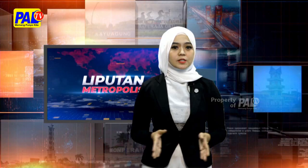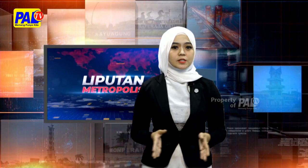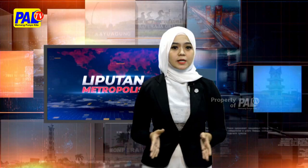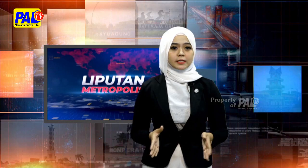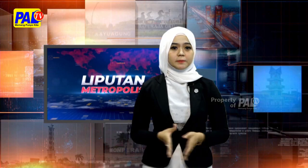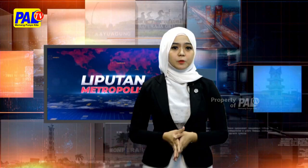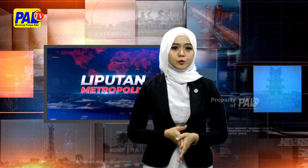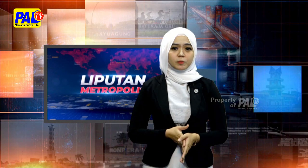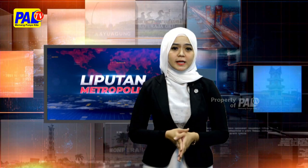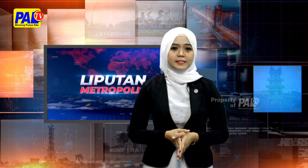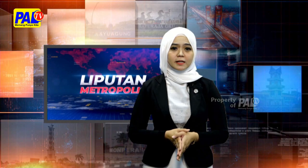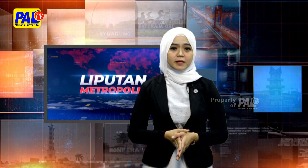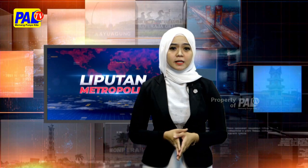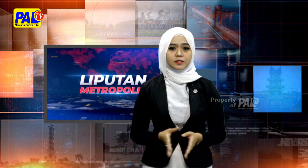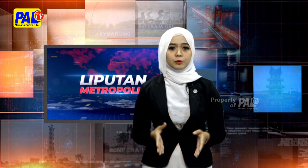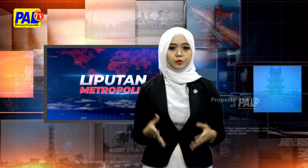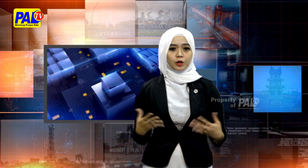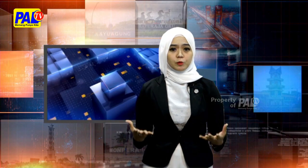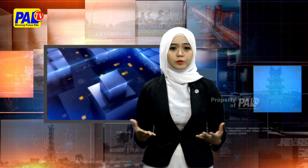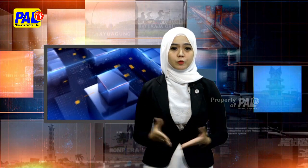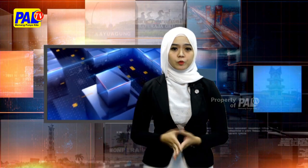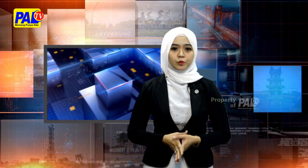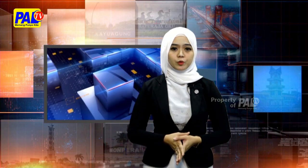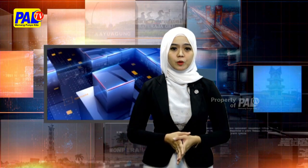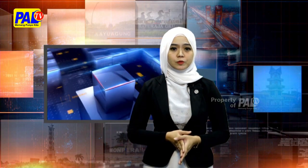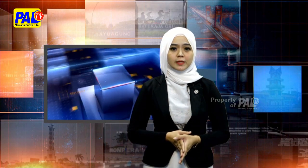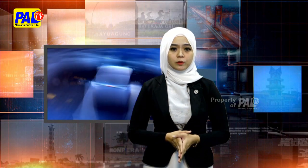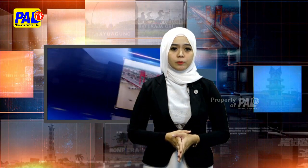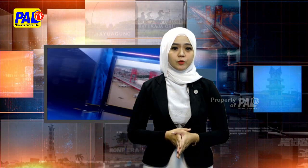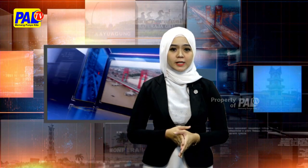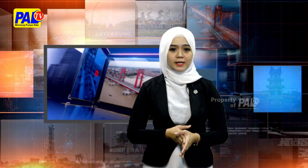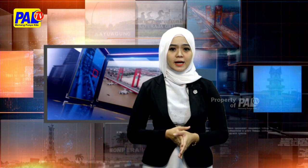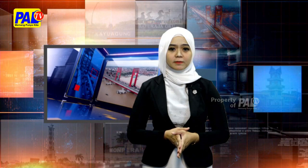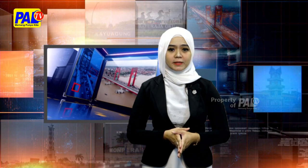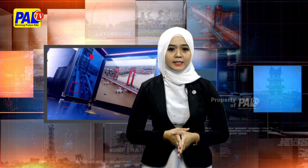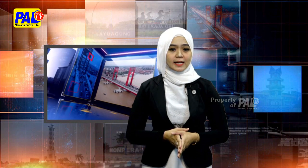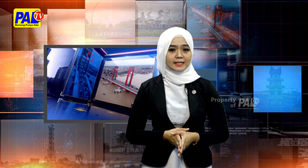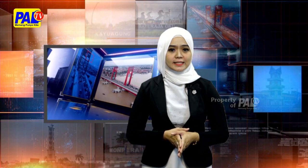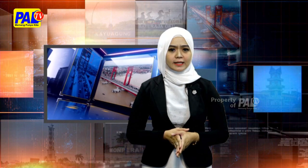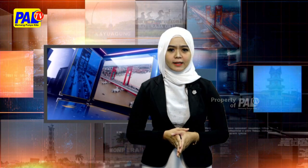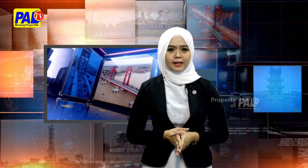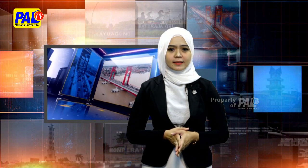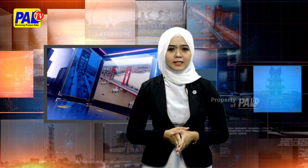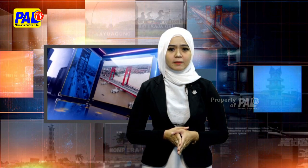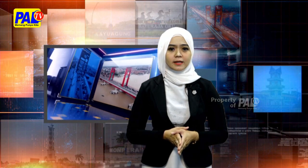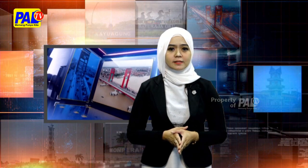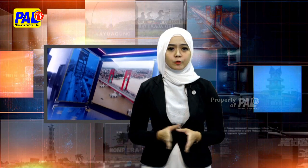Resah demi untuk mengajar mengaji untuk kaum tunarungu, dua ustadz muda, Akbar dan Andi, rela tak dibayar serupiah